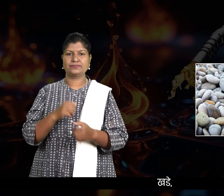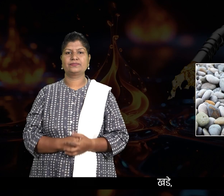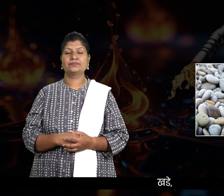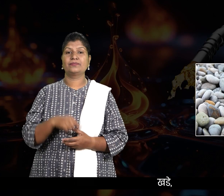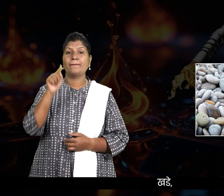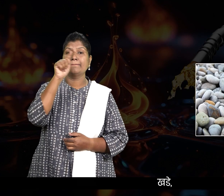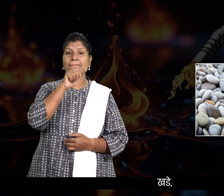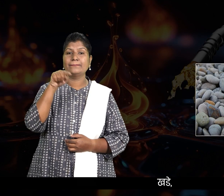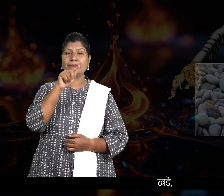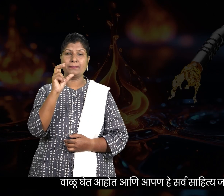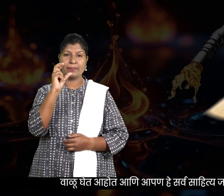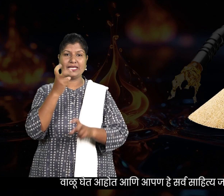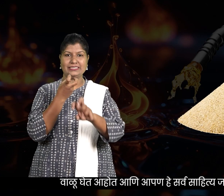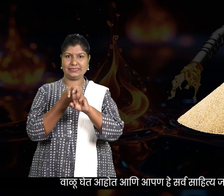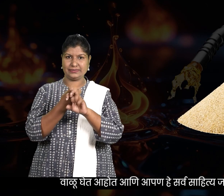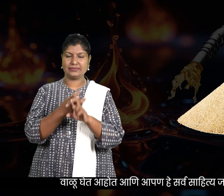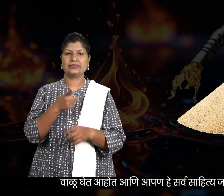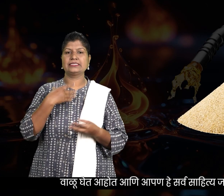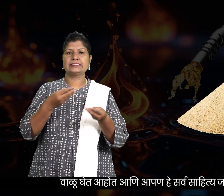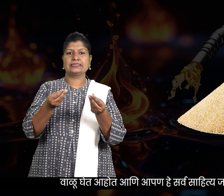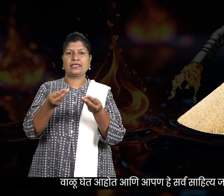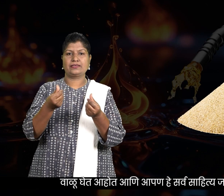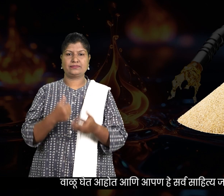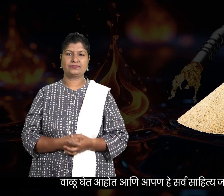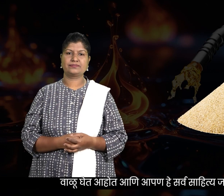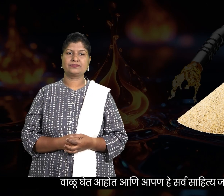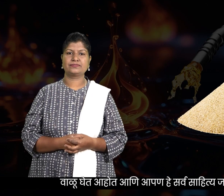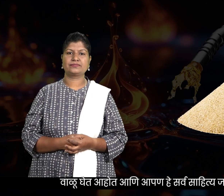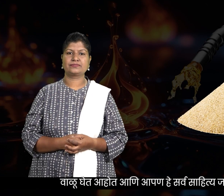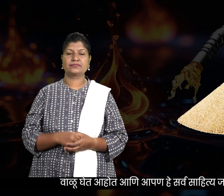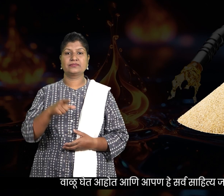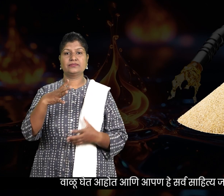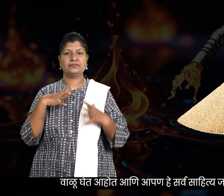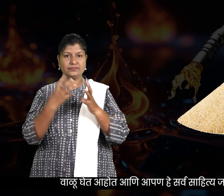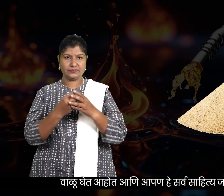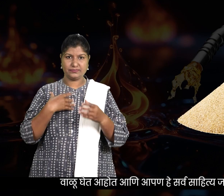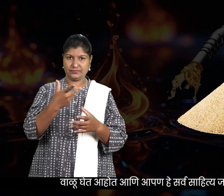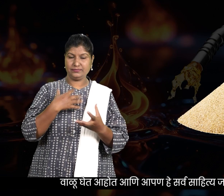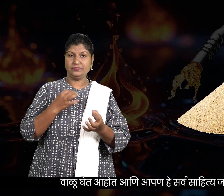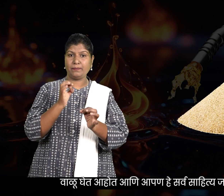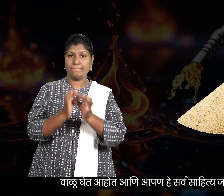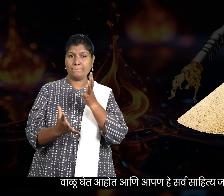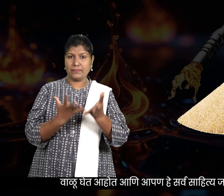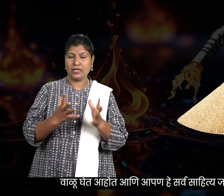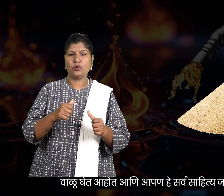खडे, वाळू घेत आहोत आणि आपण सर्व साहित्य जाळत आहोत.